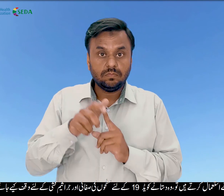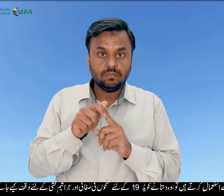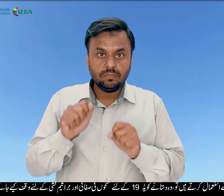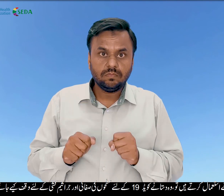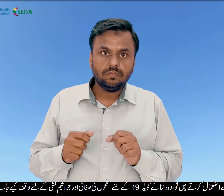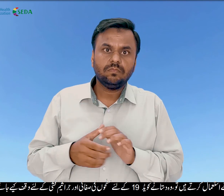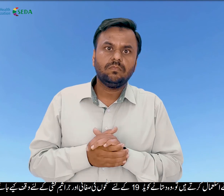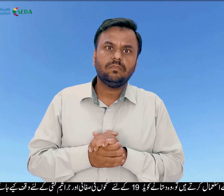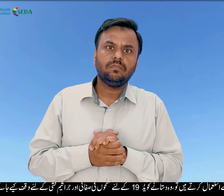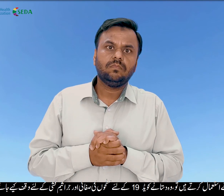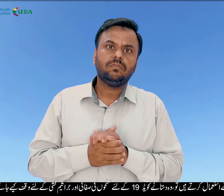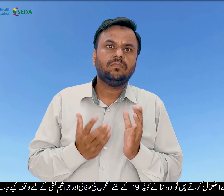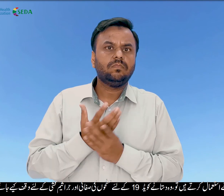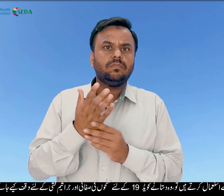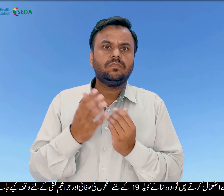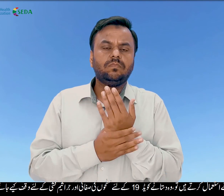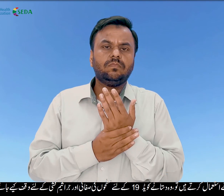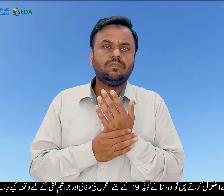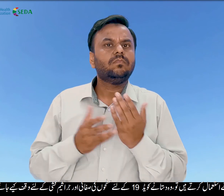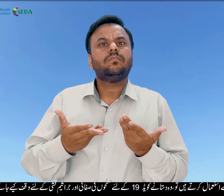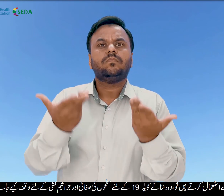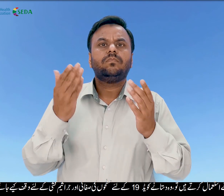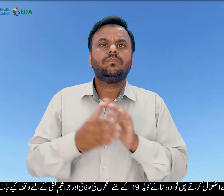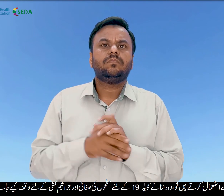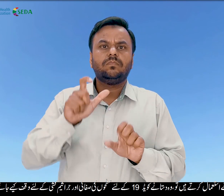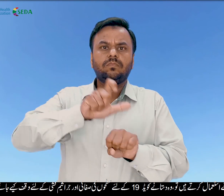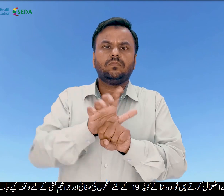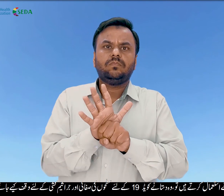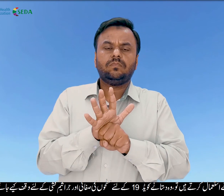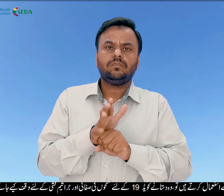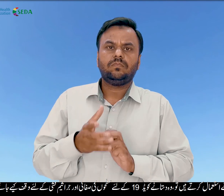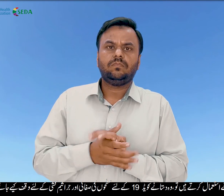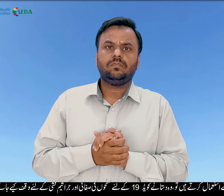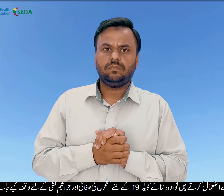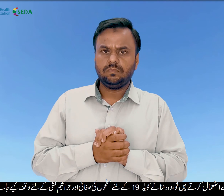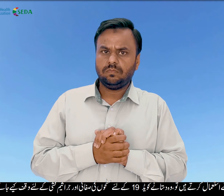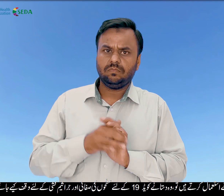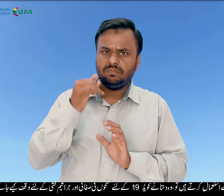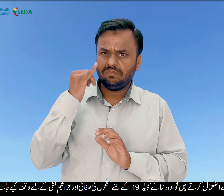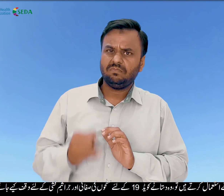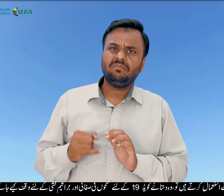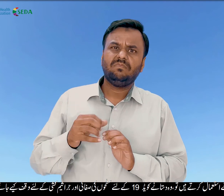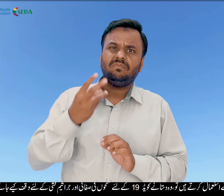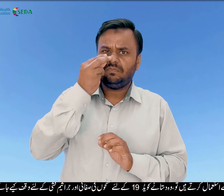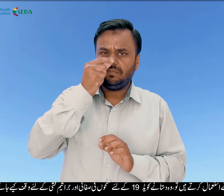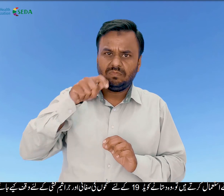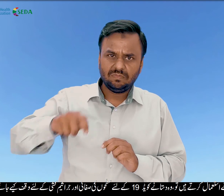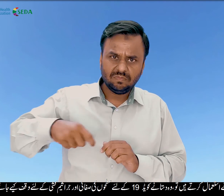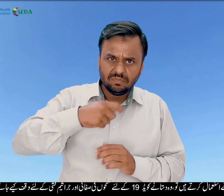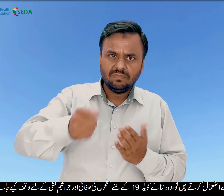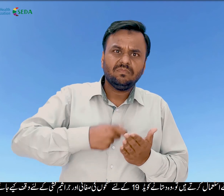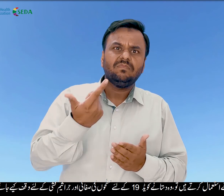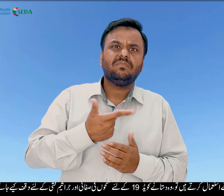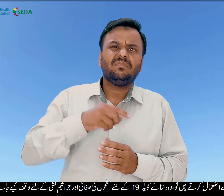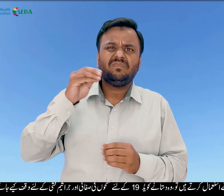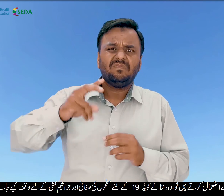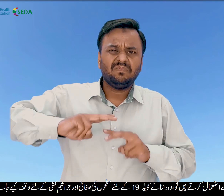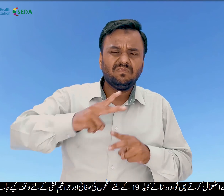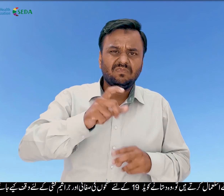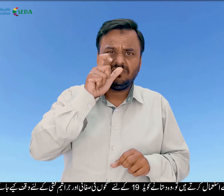استعمال کرتے ہیں تو وہ دستانے کووڈ-19 کے لیے سطحوں کی صفائی اور جراثیم کشی